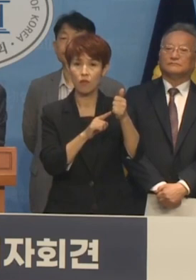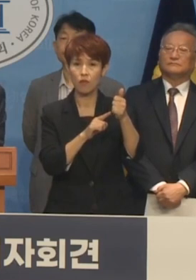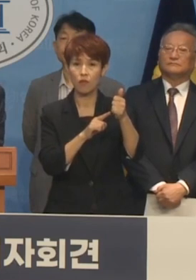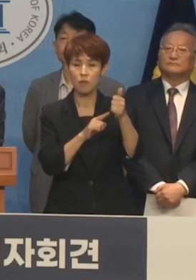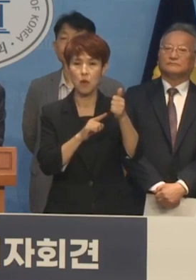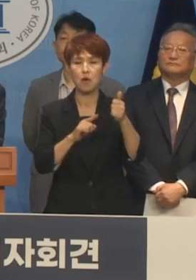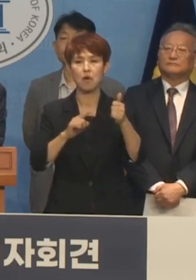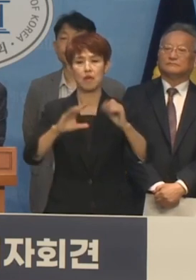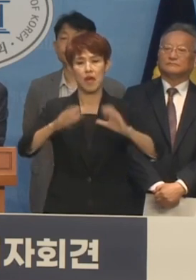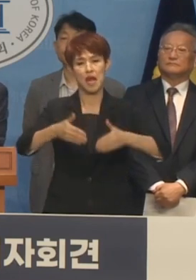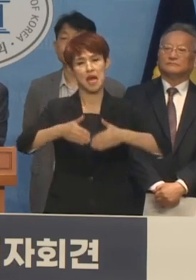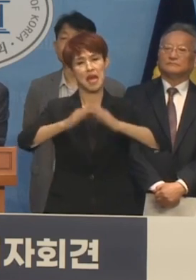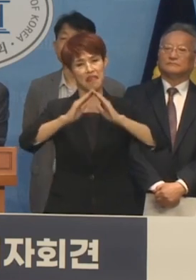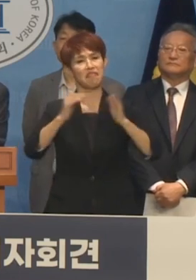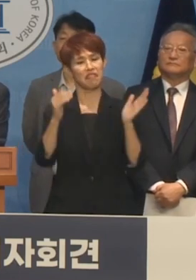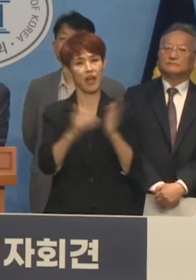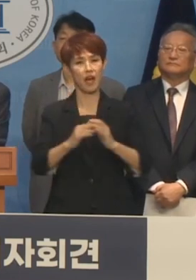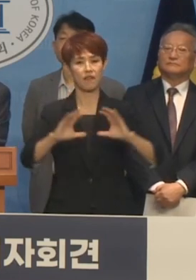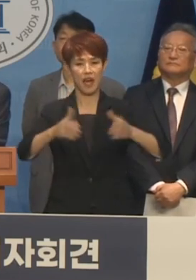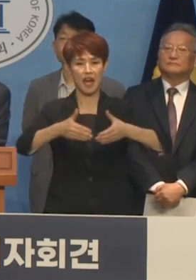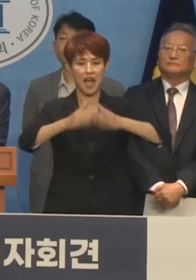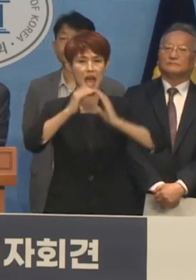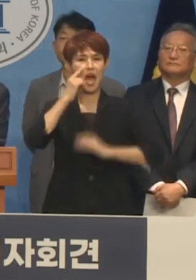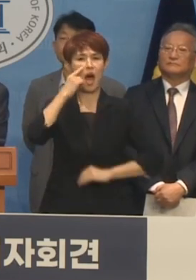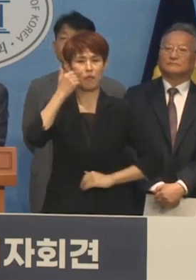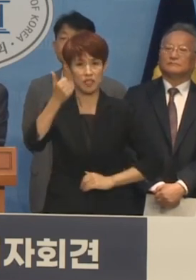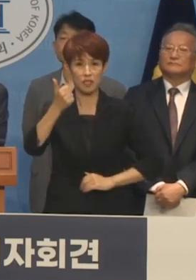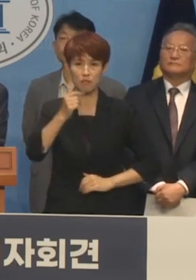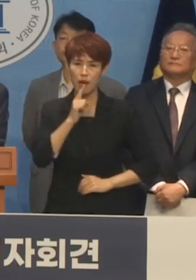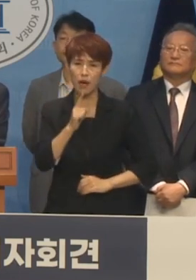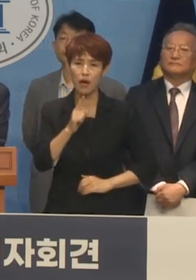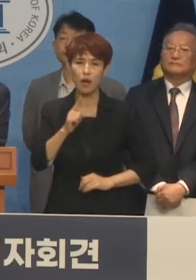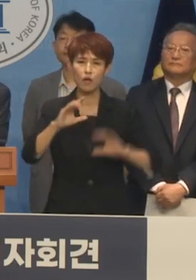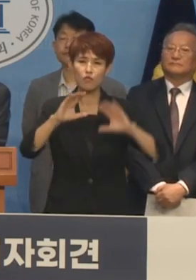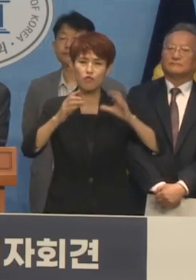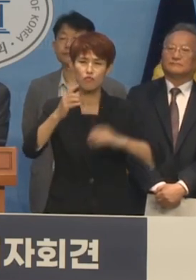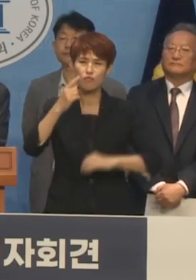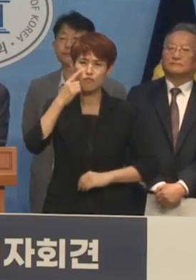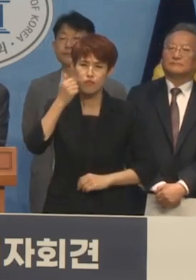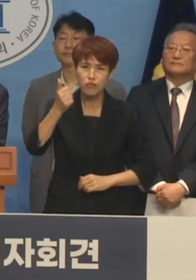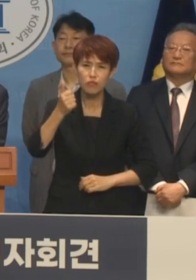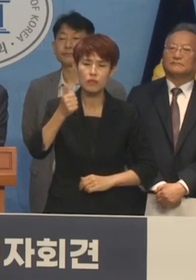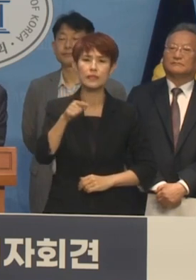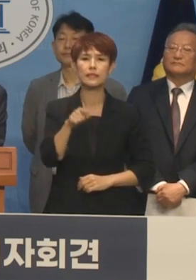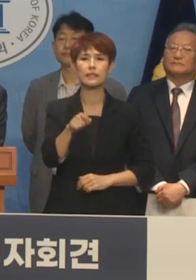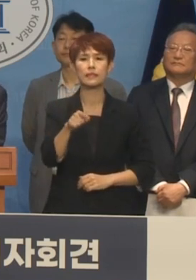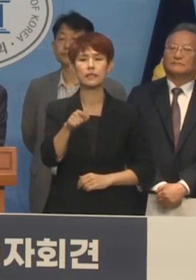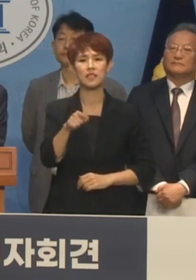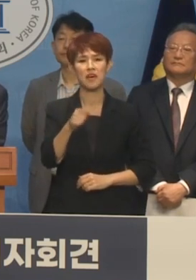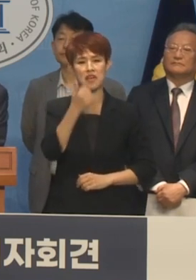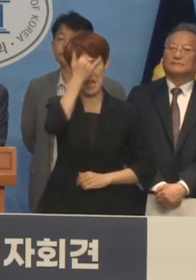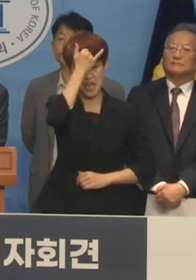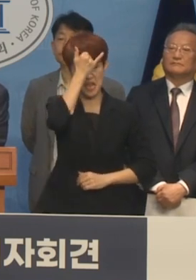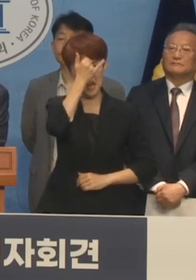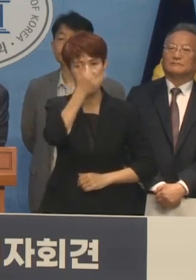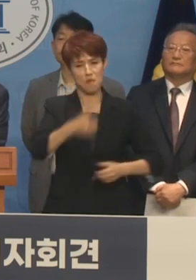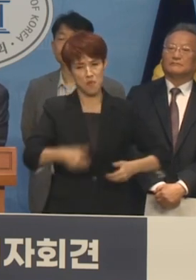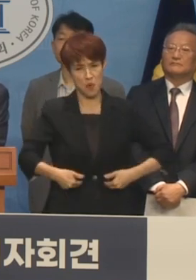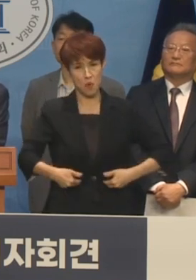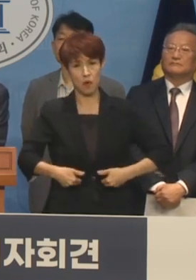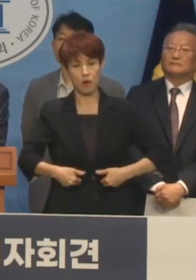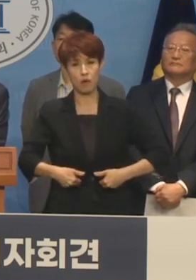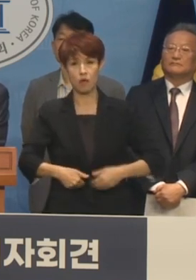건국의 아버지라는 것을 꺼냅니다. 말하자면 국보라는 거죠. 그러니까 국보에 상응하는 예우를 해야 되는 거 아니냐고 얘기를